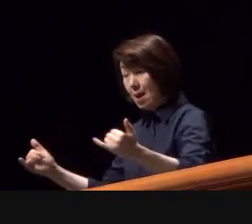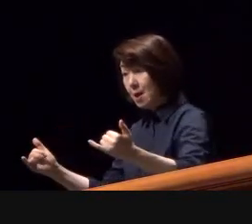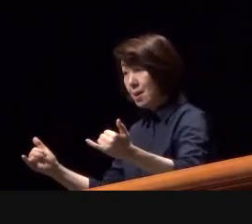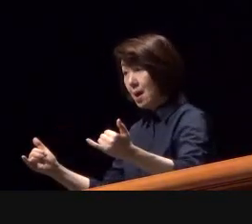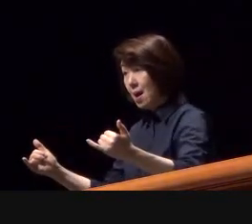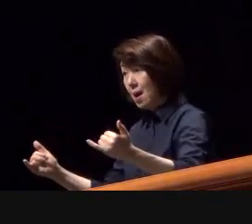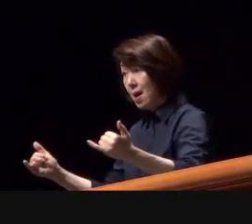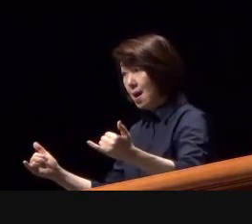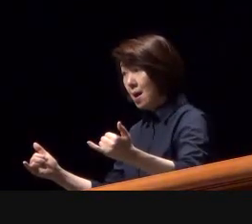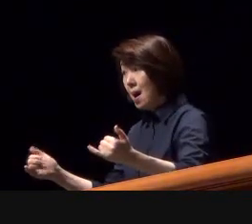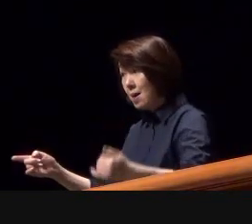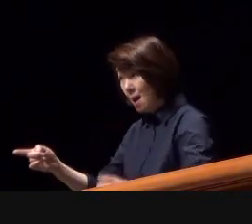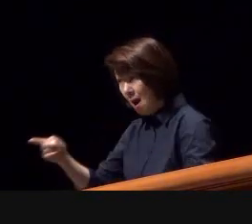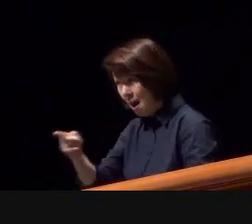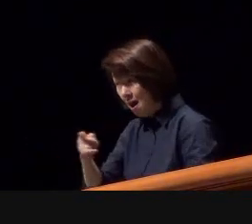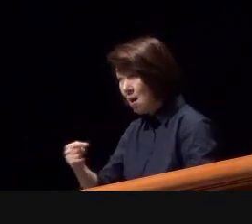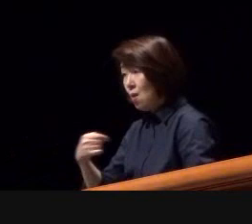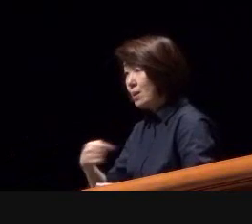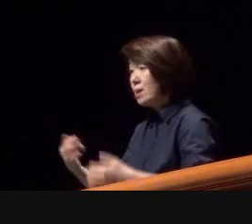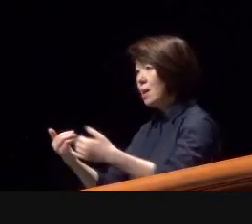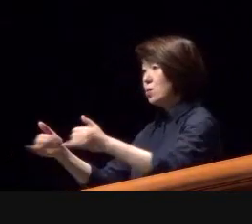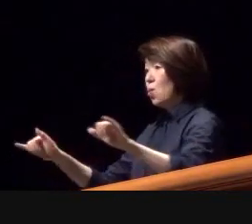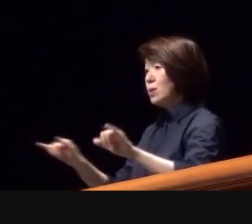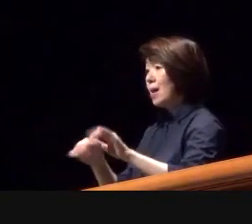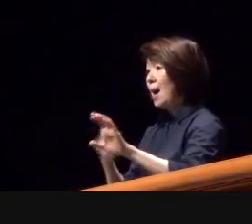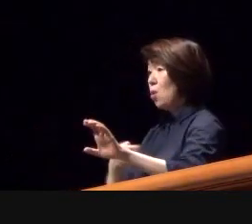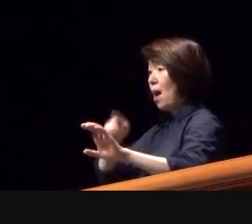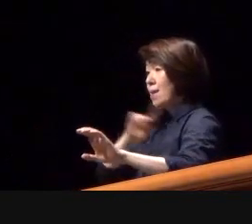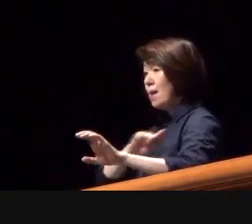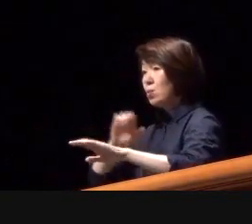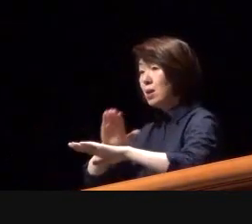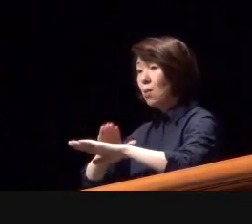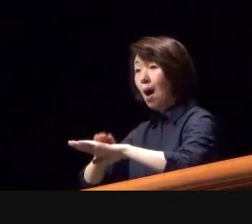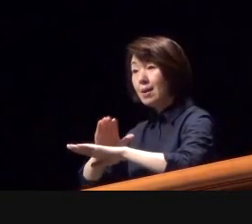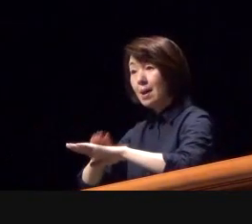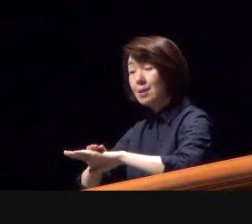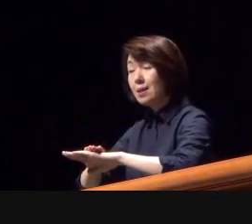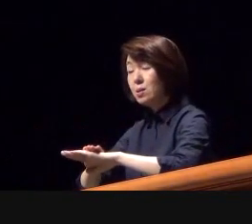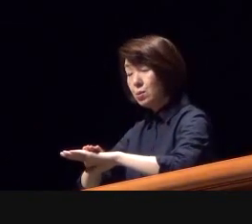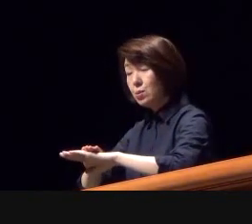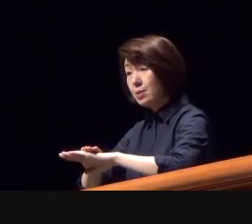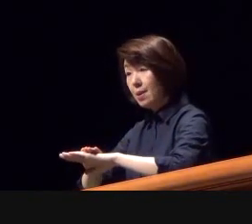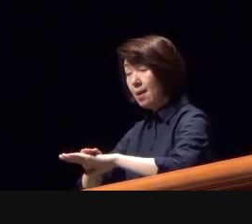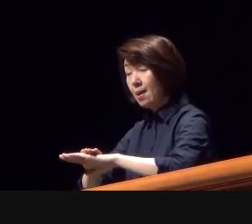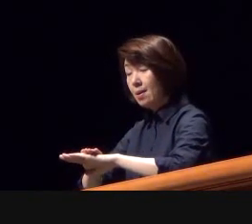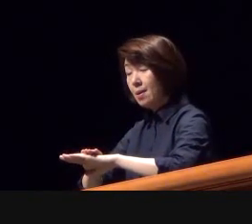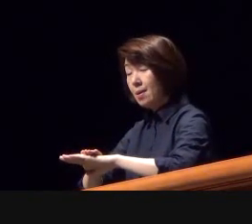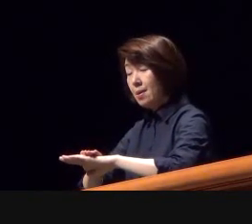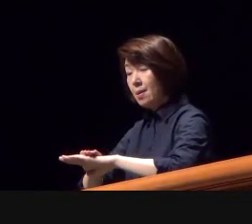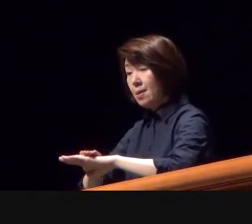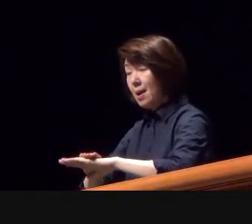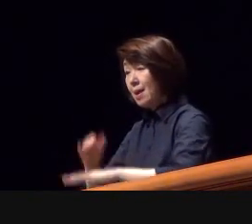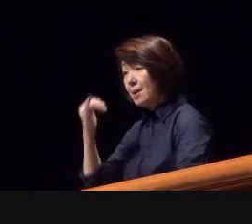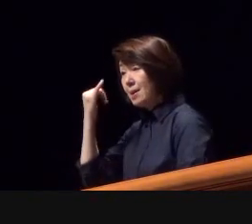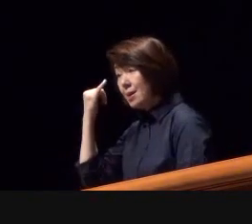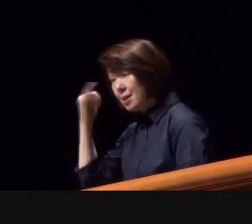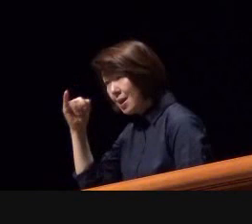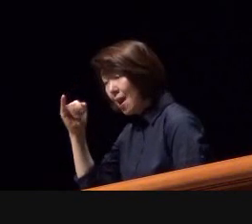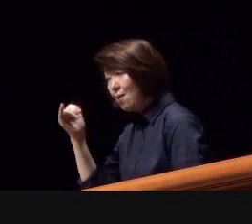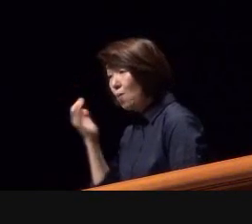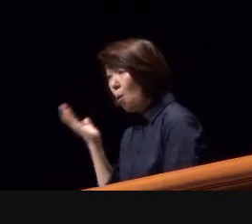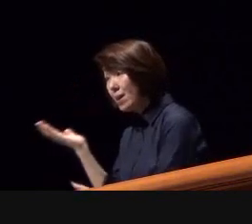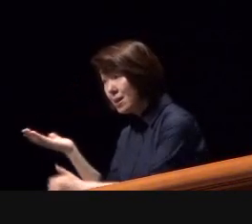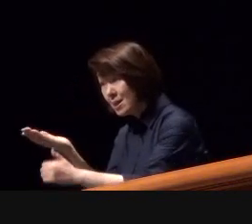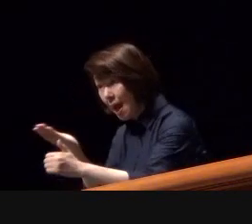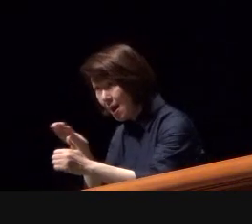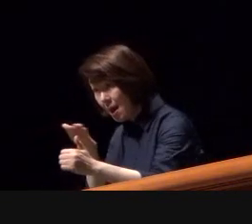から私たちの社会のエネルギーの在り方について、在り方について意見を聞きながら、